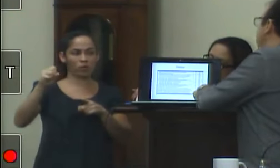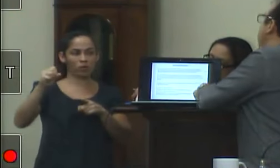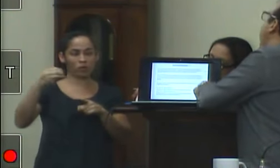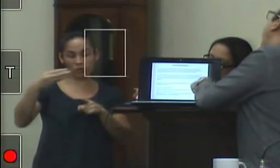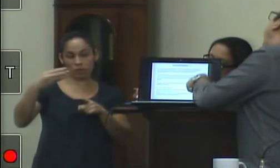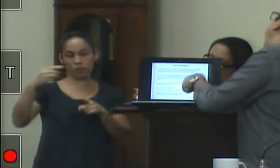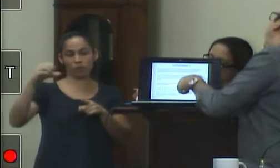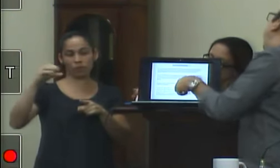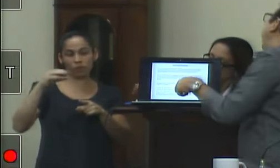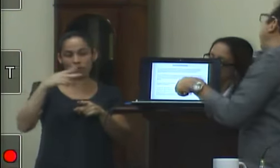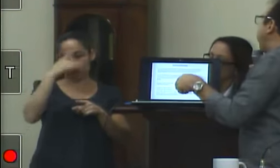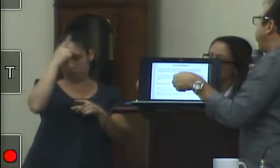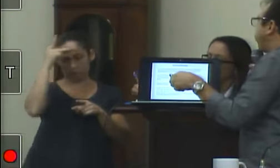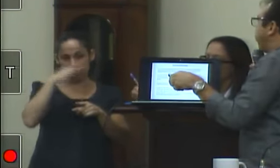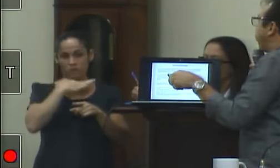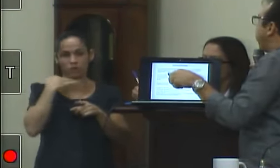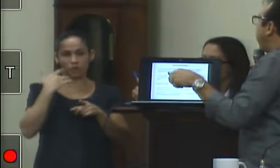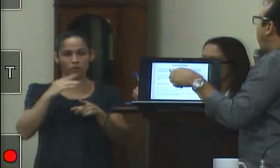confirmados,